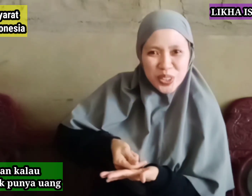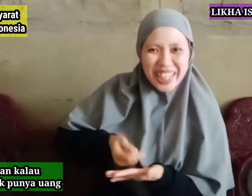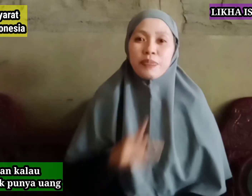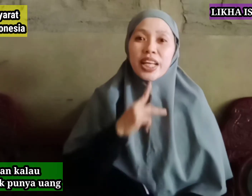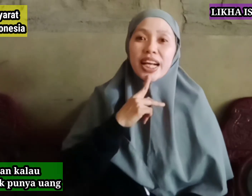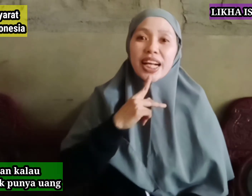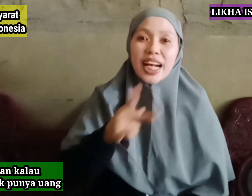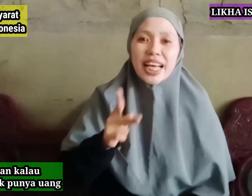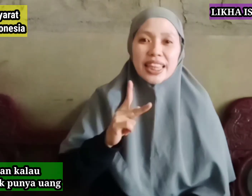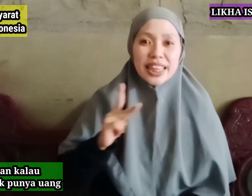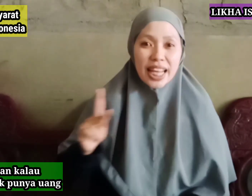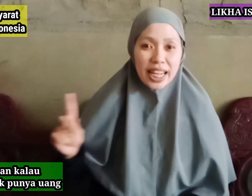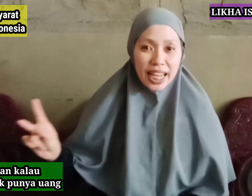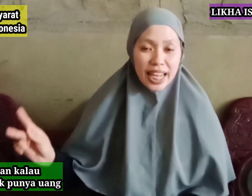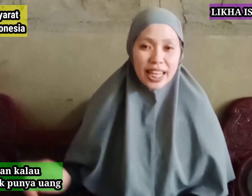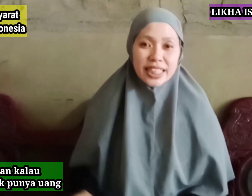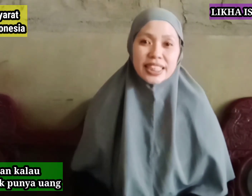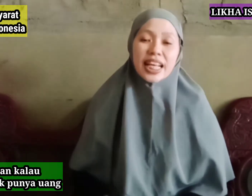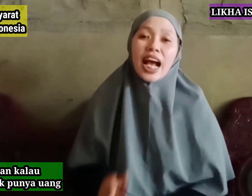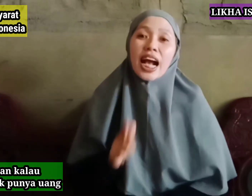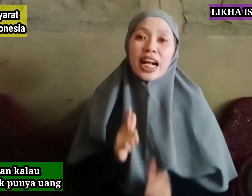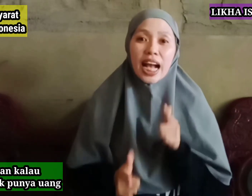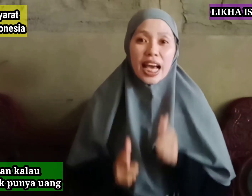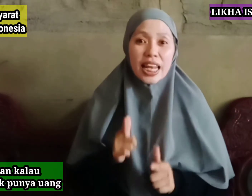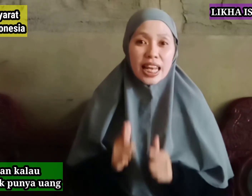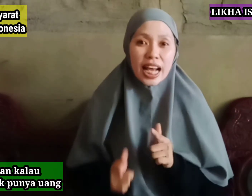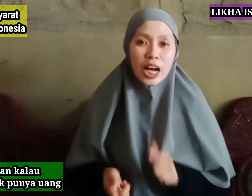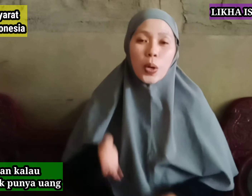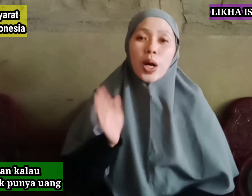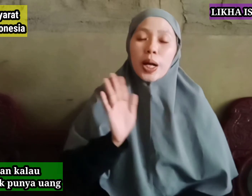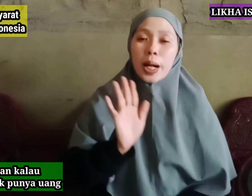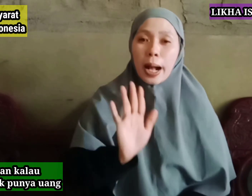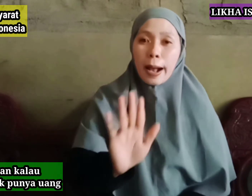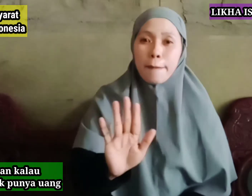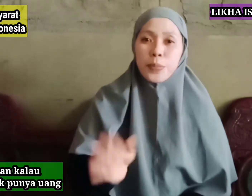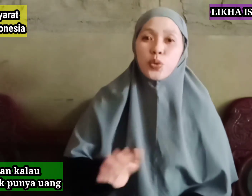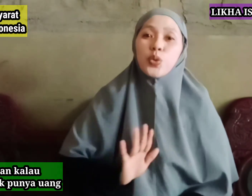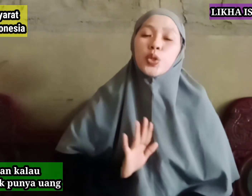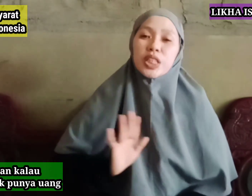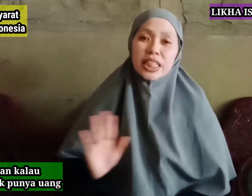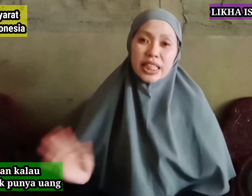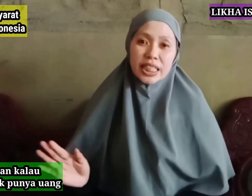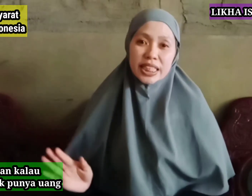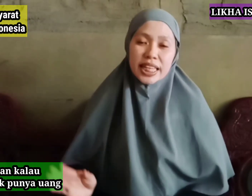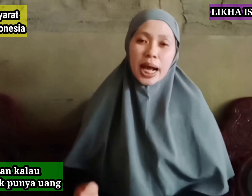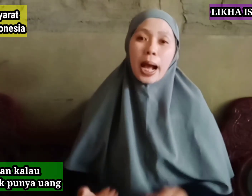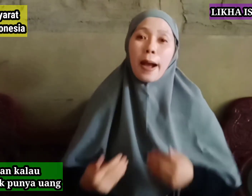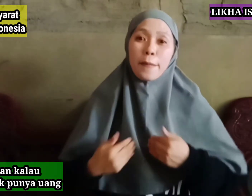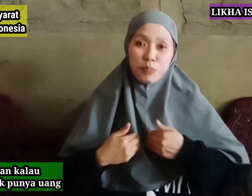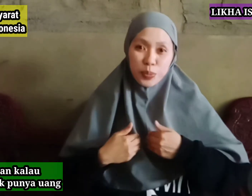uang. Katakan kalau kamu tidak